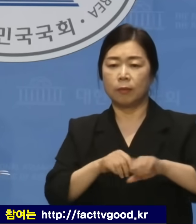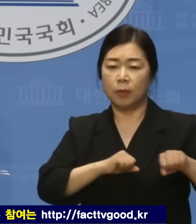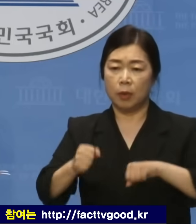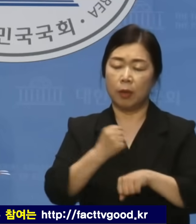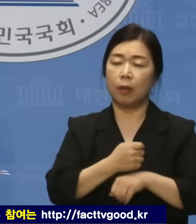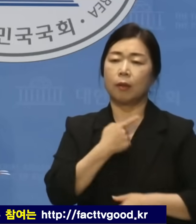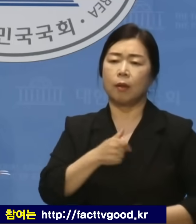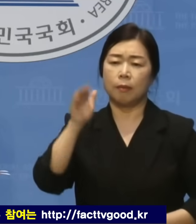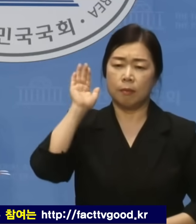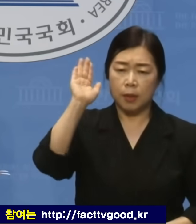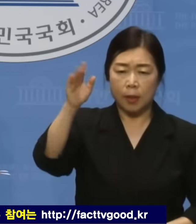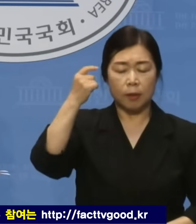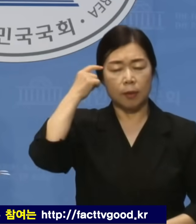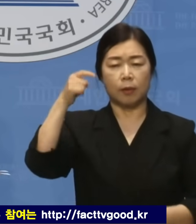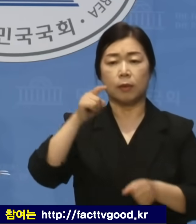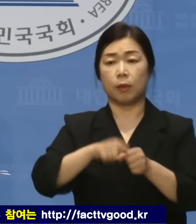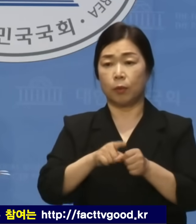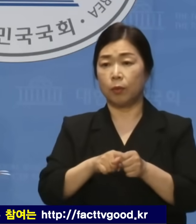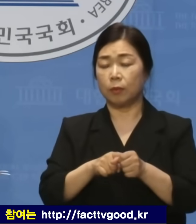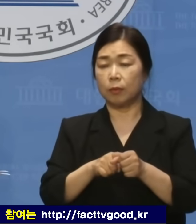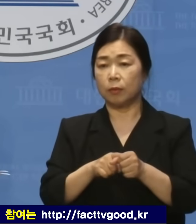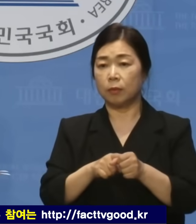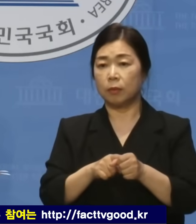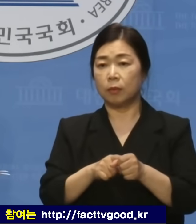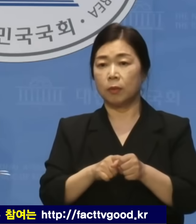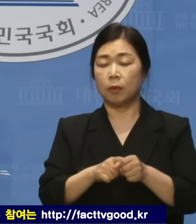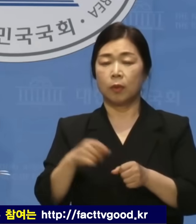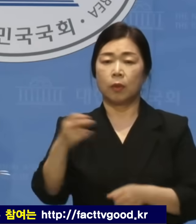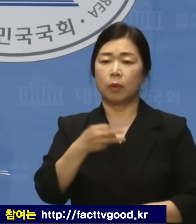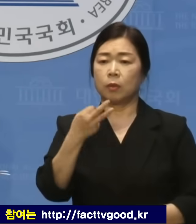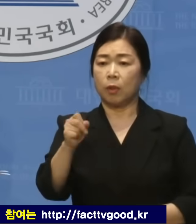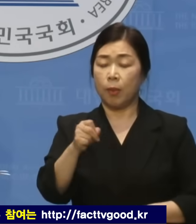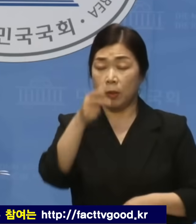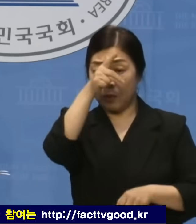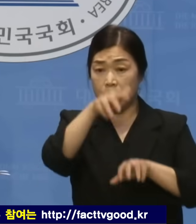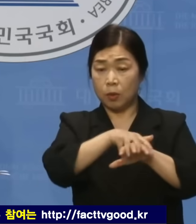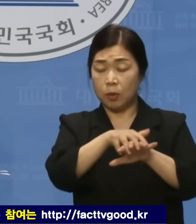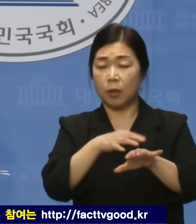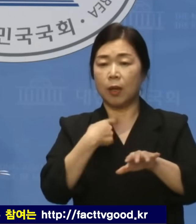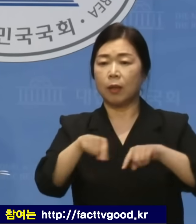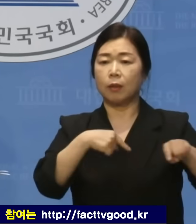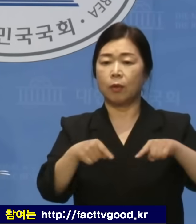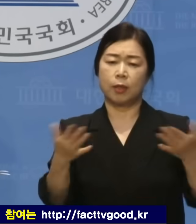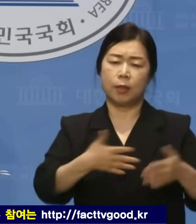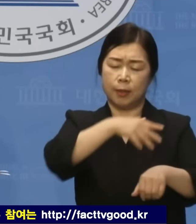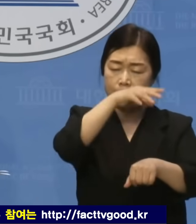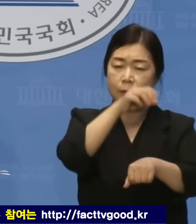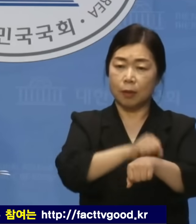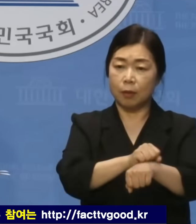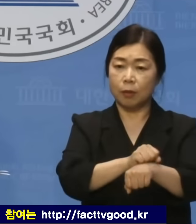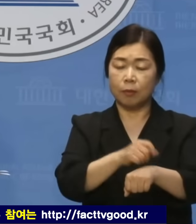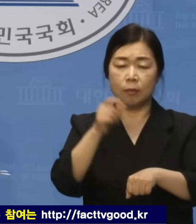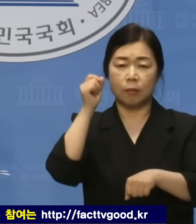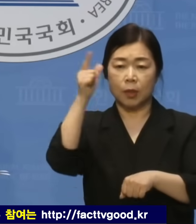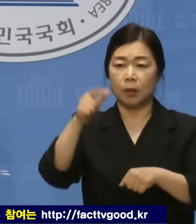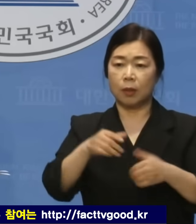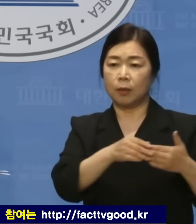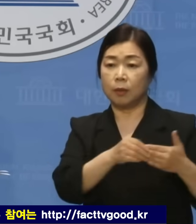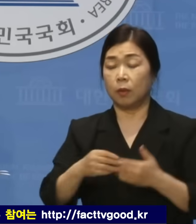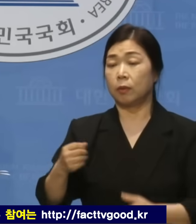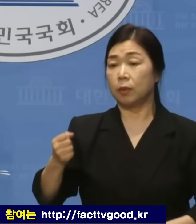선도했던 미래지향적 사고, 13만 경찰 조직을 이끌었던 일 잘하는 유능한